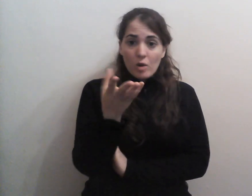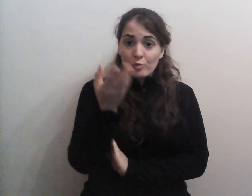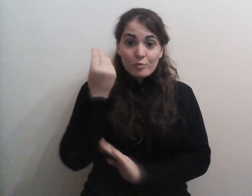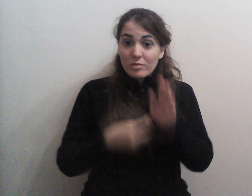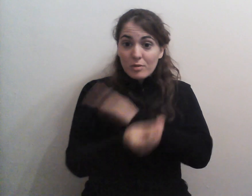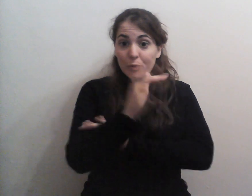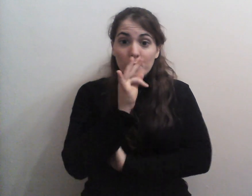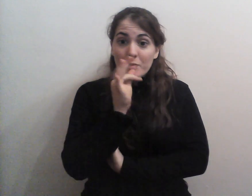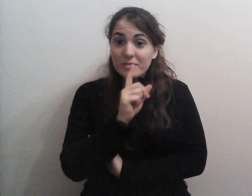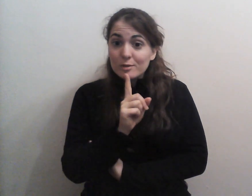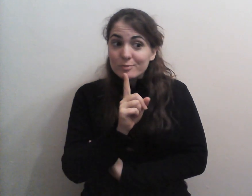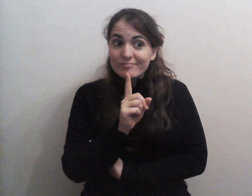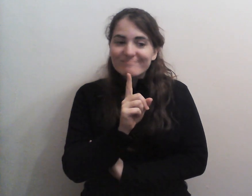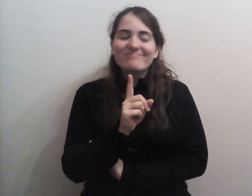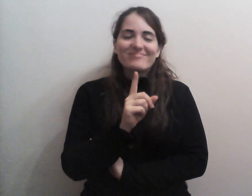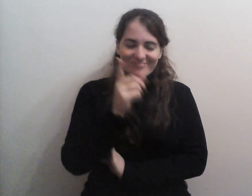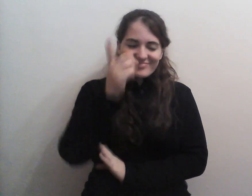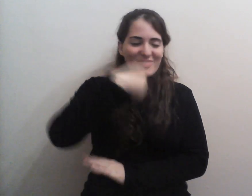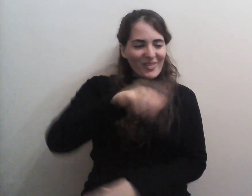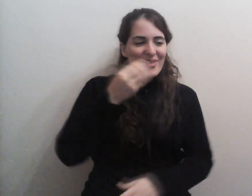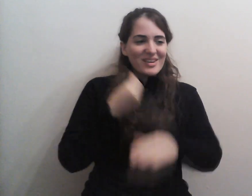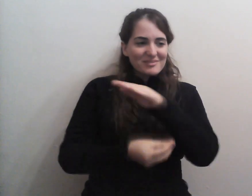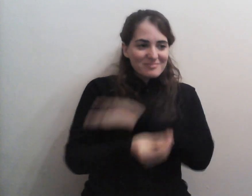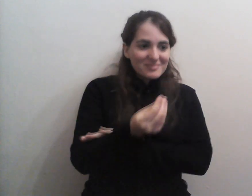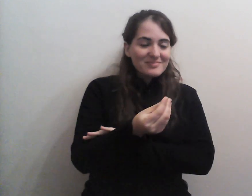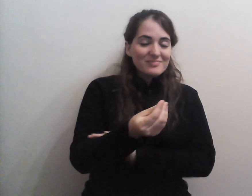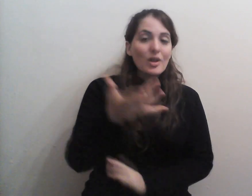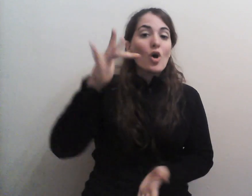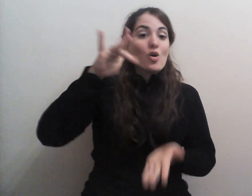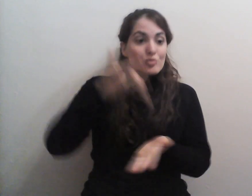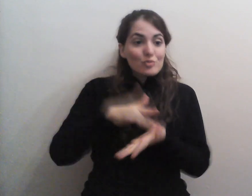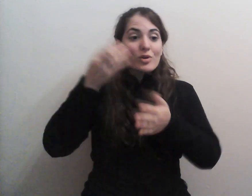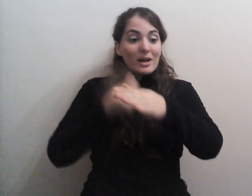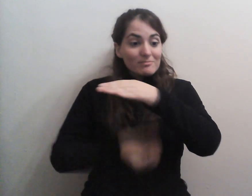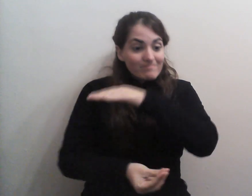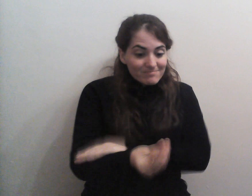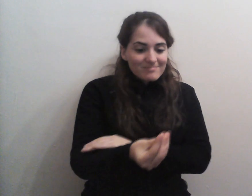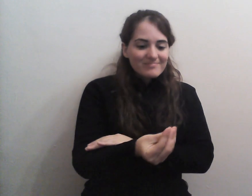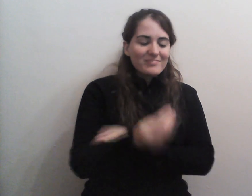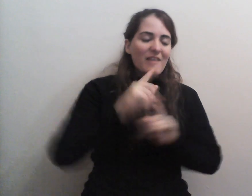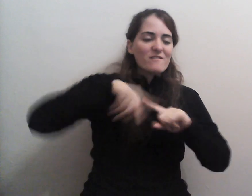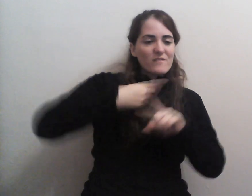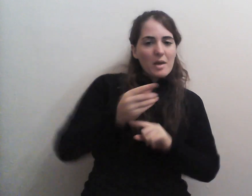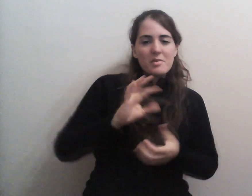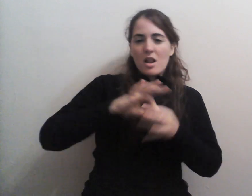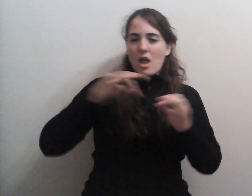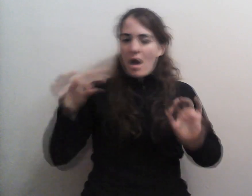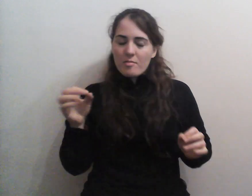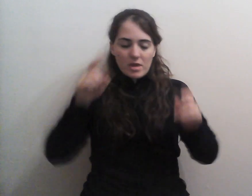nacido. Y tú, al nacer, recibiste un montón de valores y enseñanzas de parte de tus seres queridos y padres y